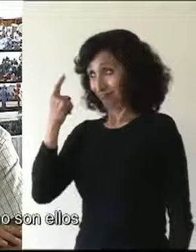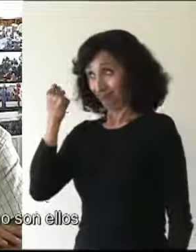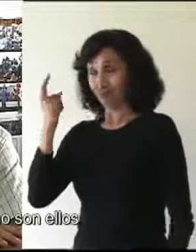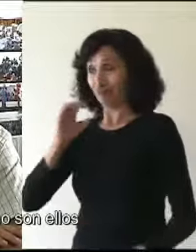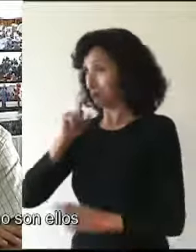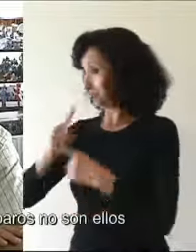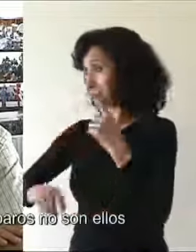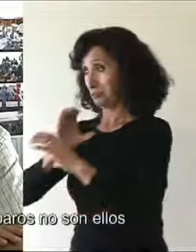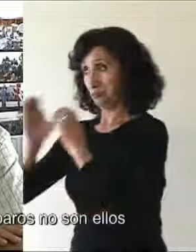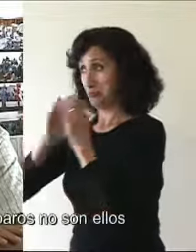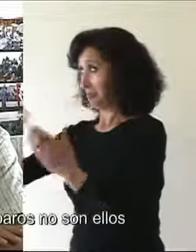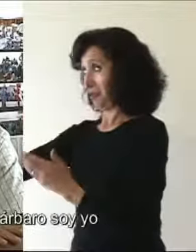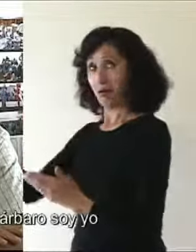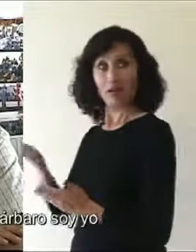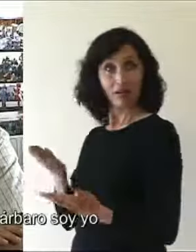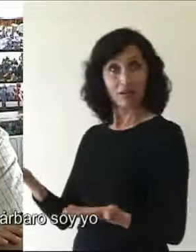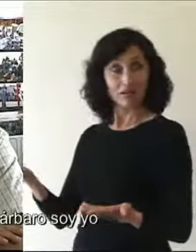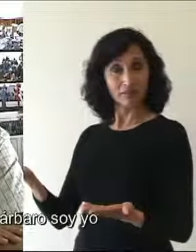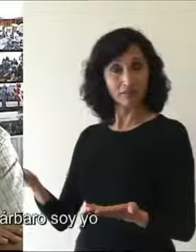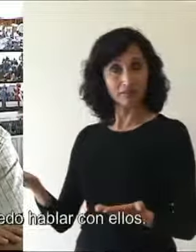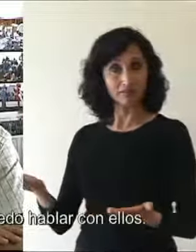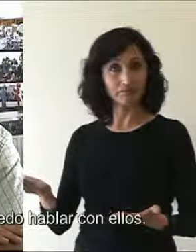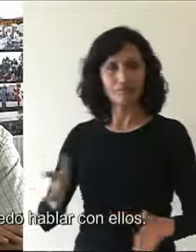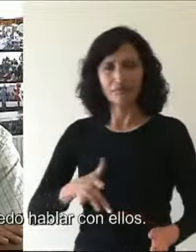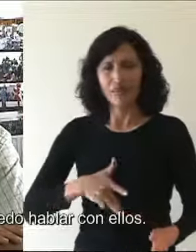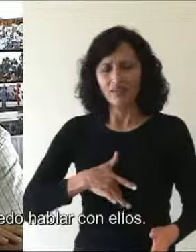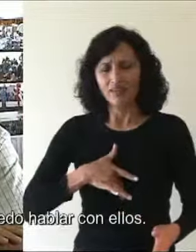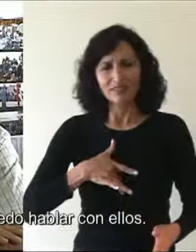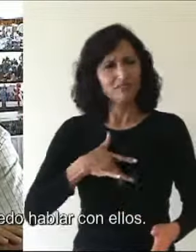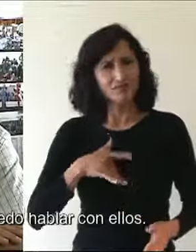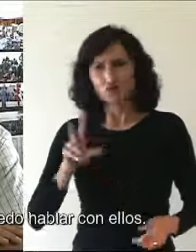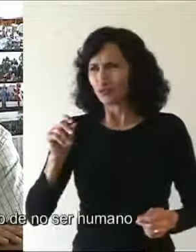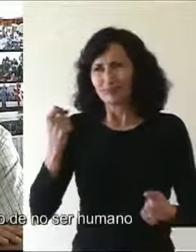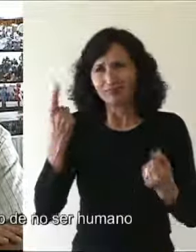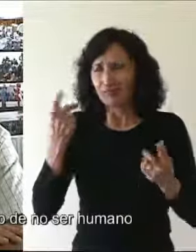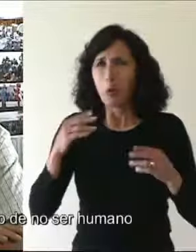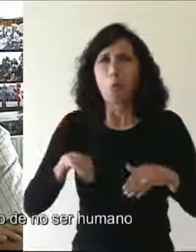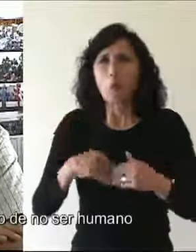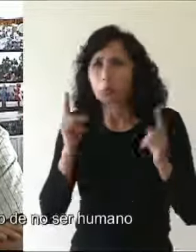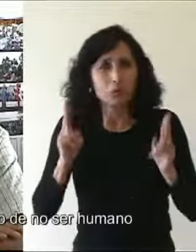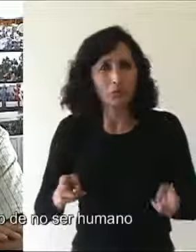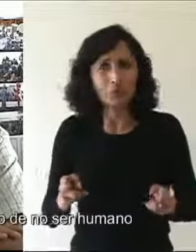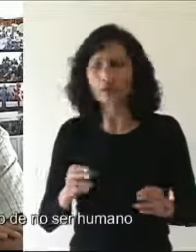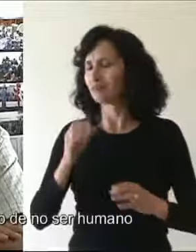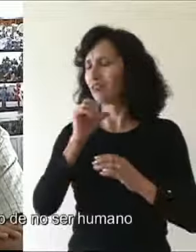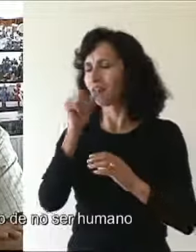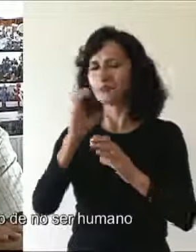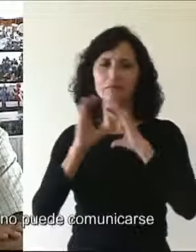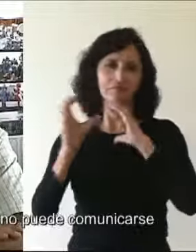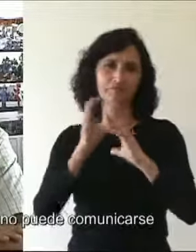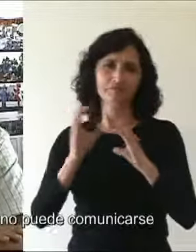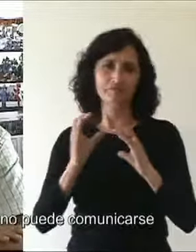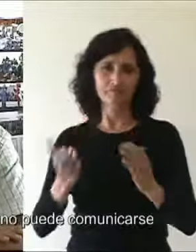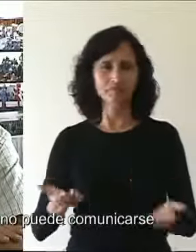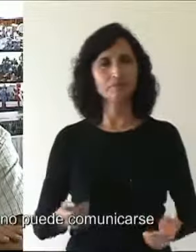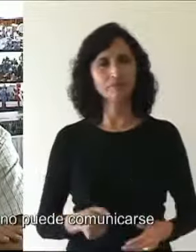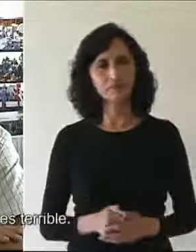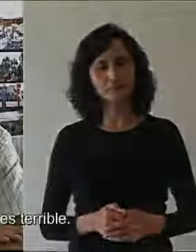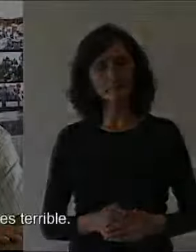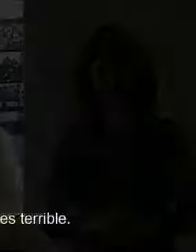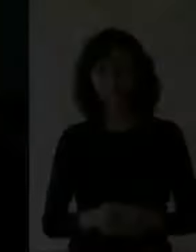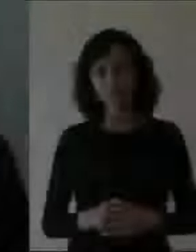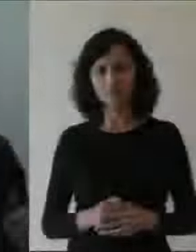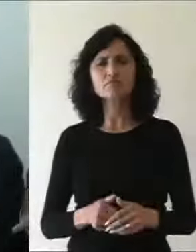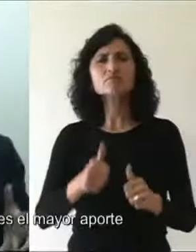bárbaro no son ellos, los bárbaros son ellos, el bárbaro soy yo, que no puedo hablar con ellos. El sentido de no ser humano, cuando uno